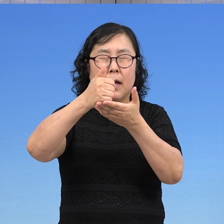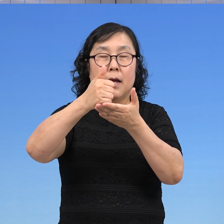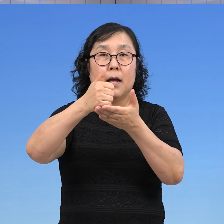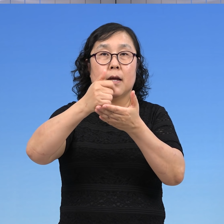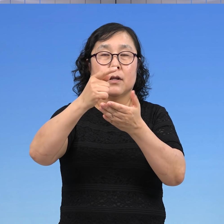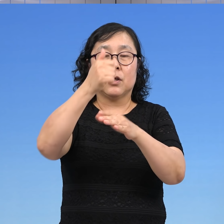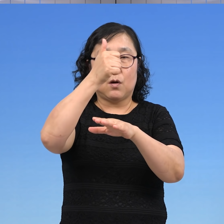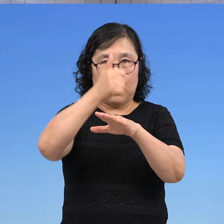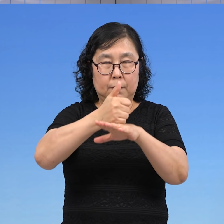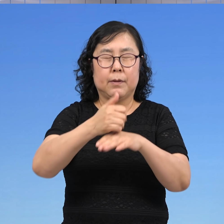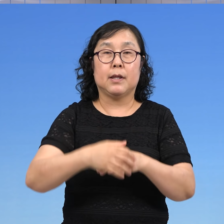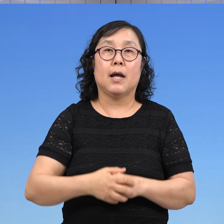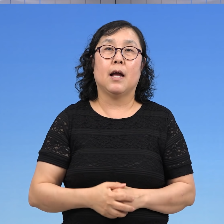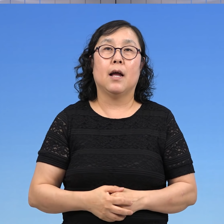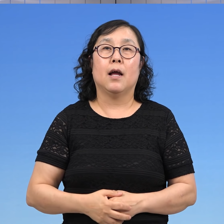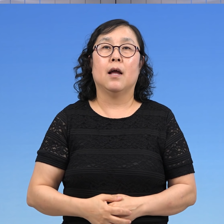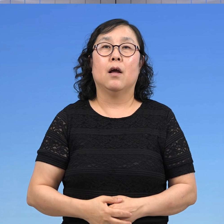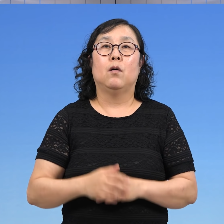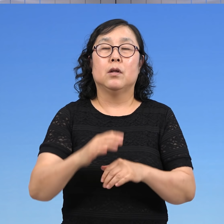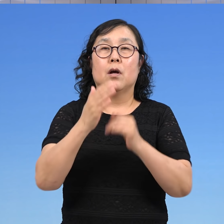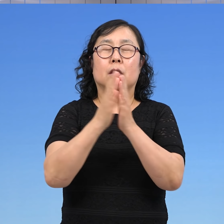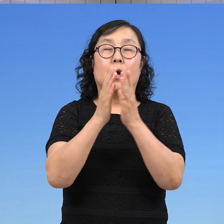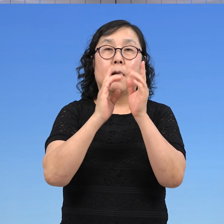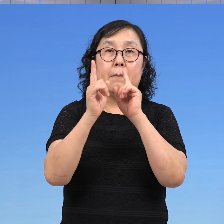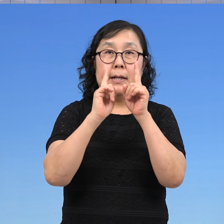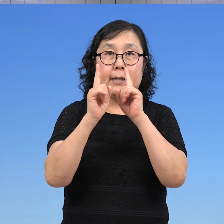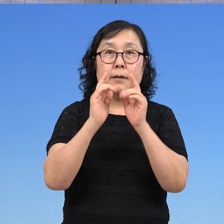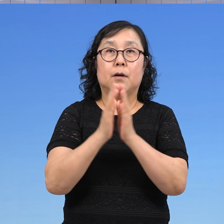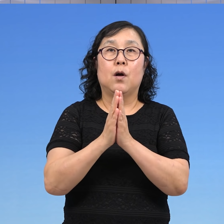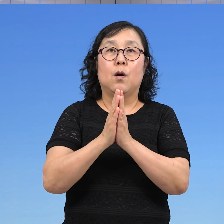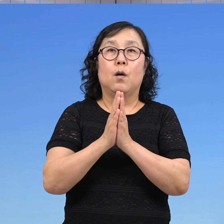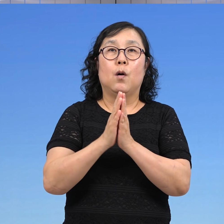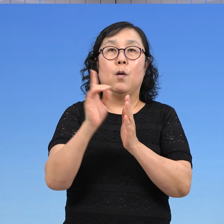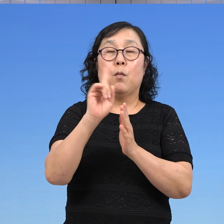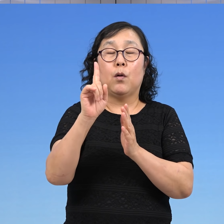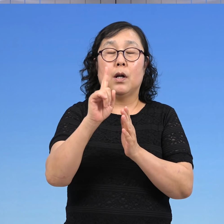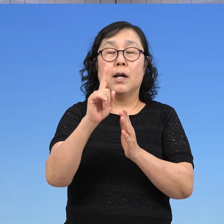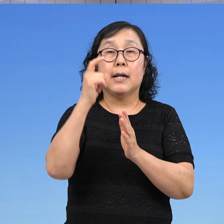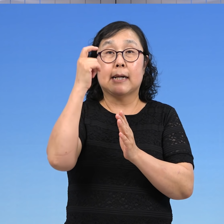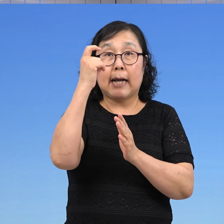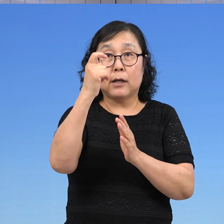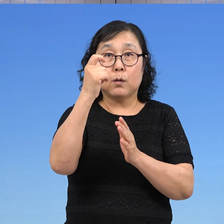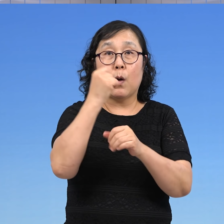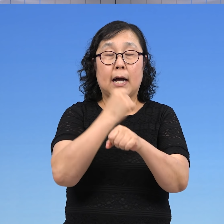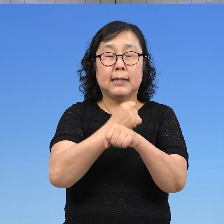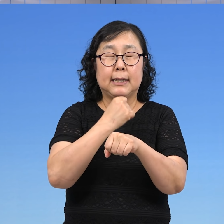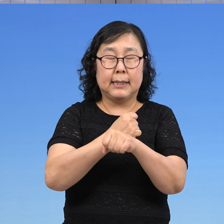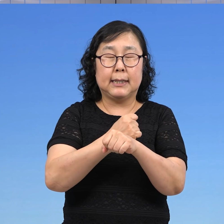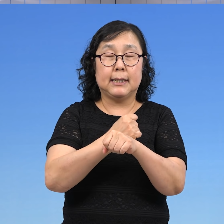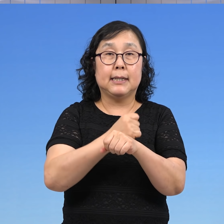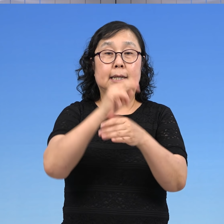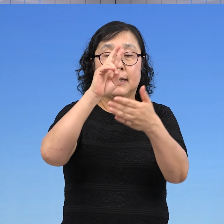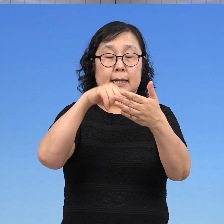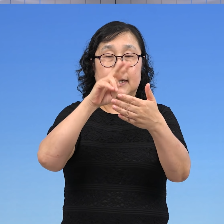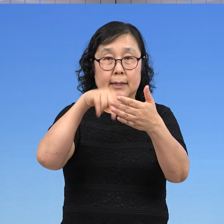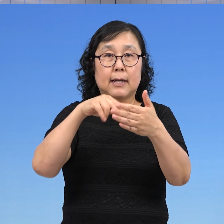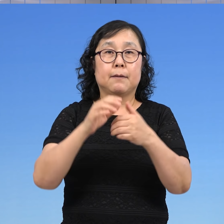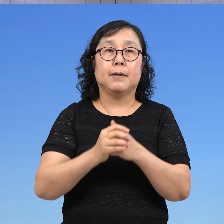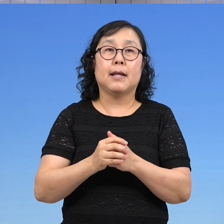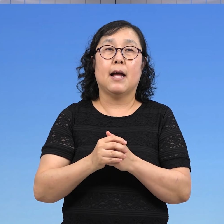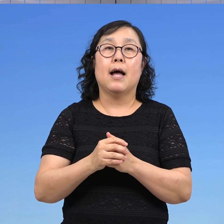이 것으로 결론을 맺어야 합니다 자 오늘 본문 12장 2절 과 3절 뭘 강조하는 지를 보시면서 읽고